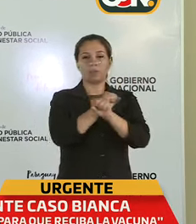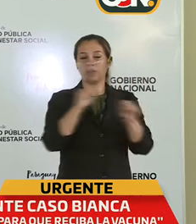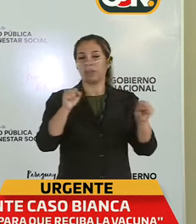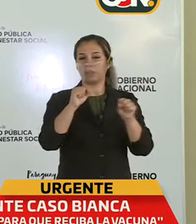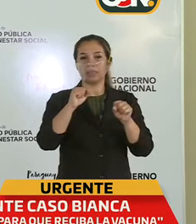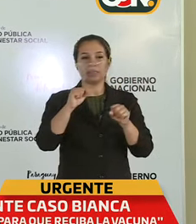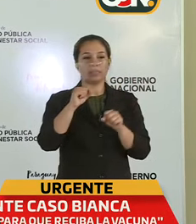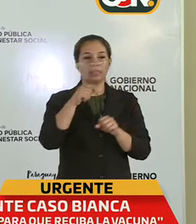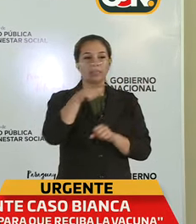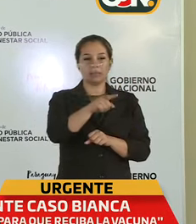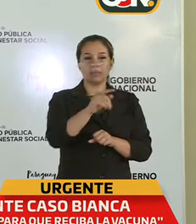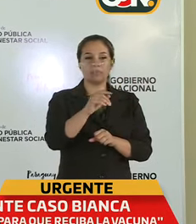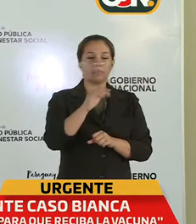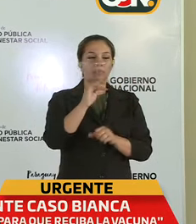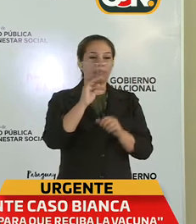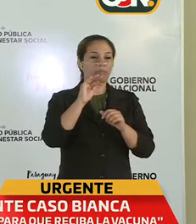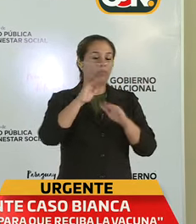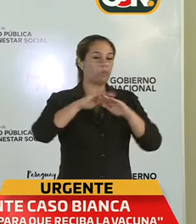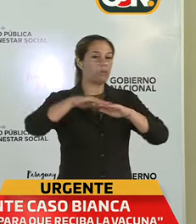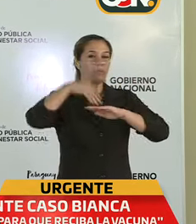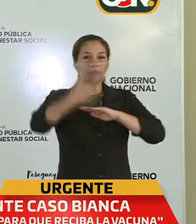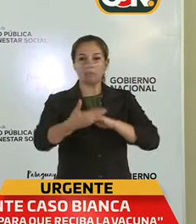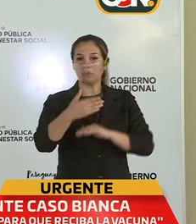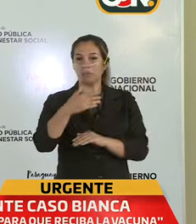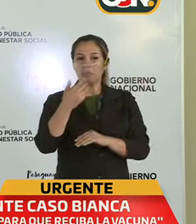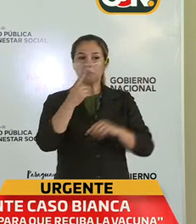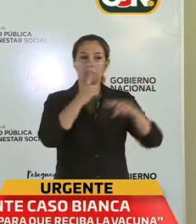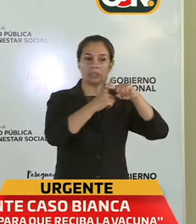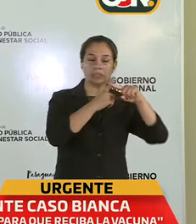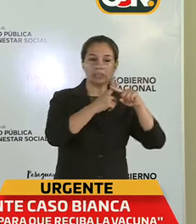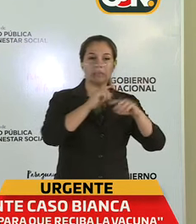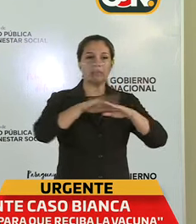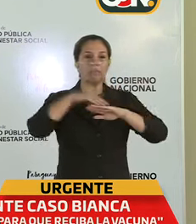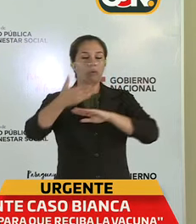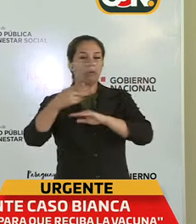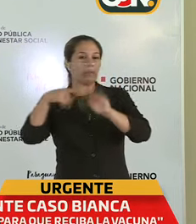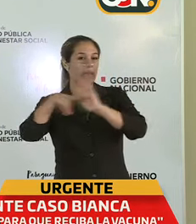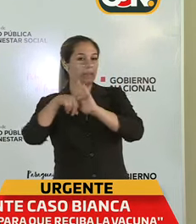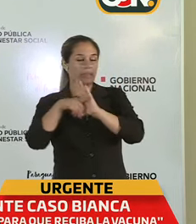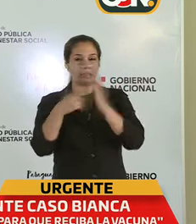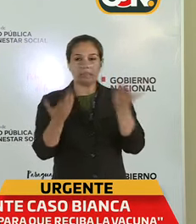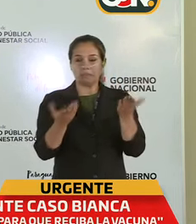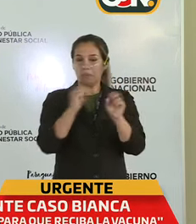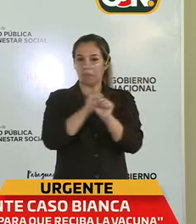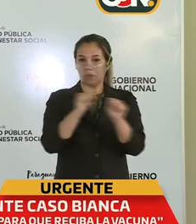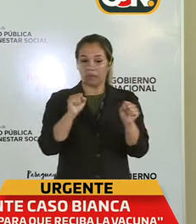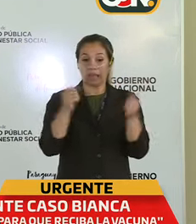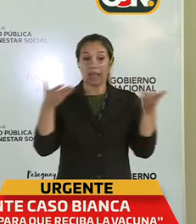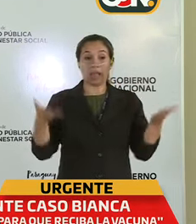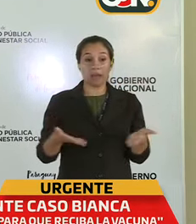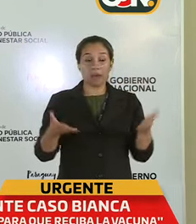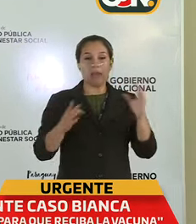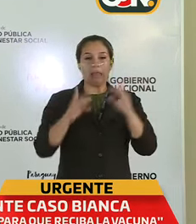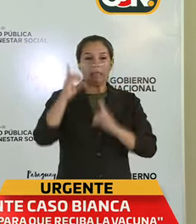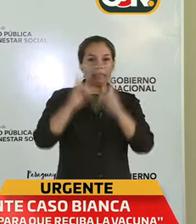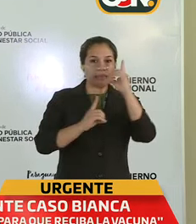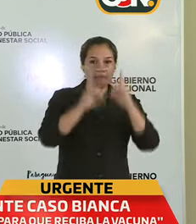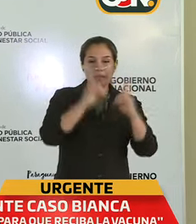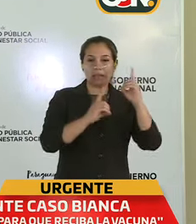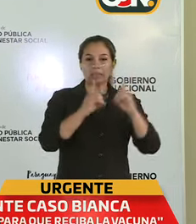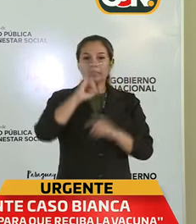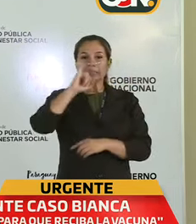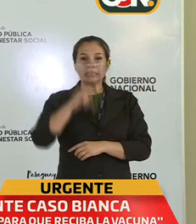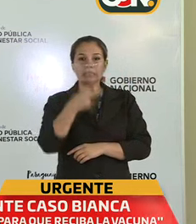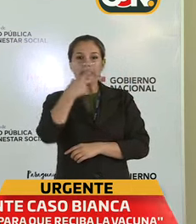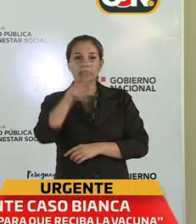tener, ya sea de sus efectos colaterales y sus efectos positivos. Ahora estamos entrando en debate, ¿verdad?, sobre si nos ponemos o